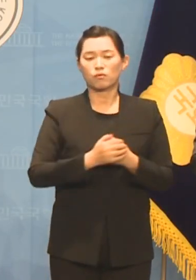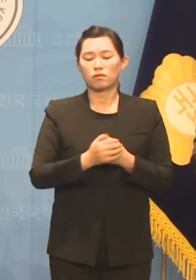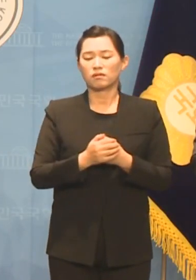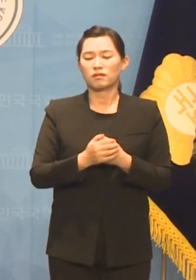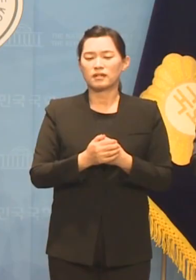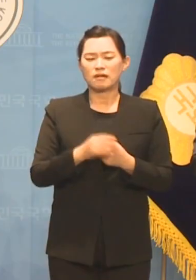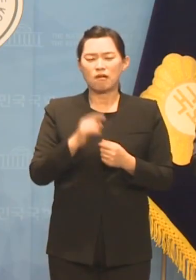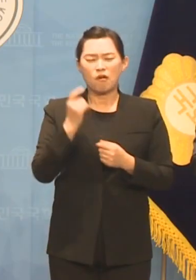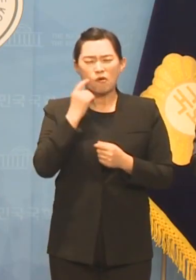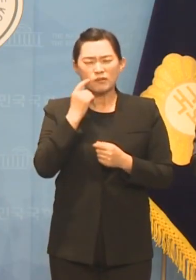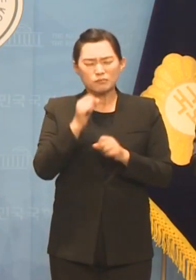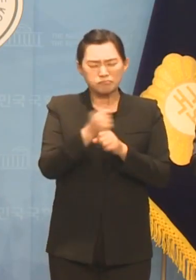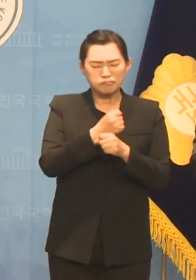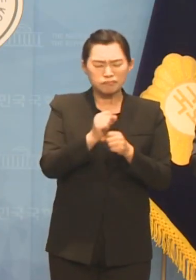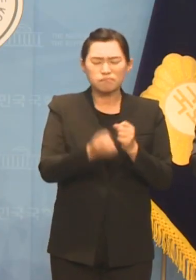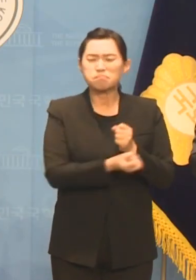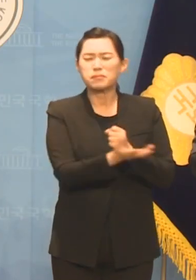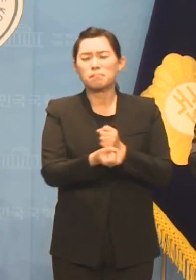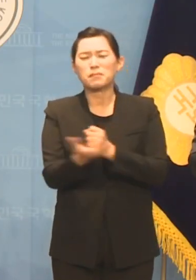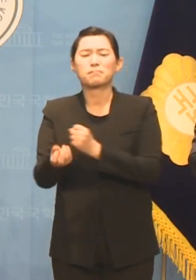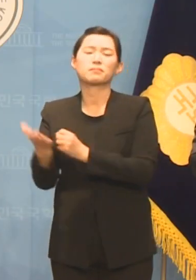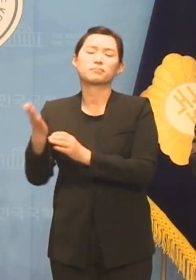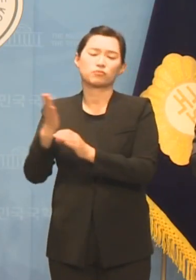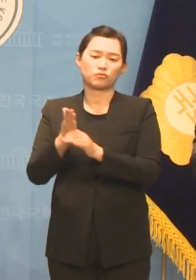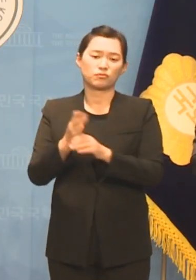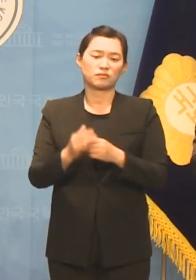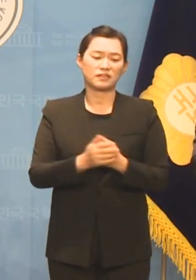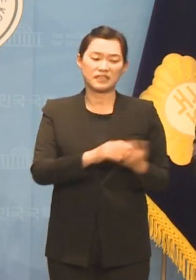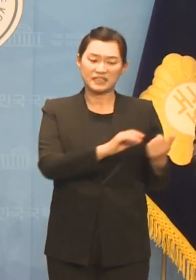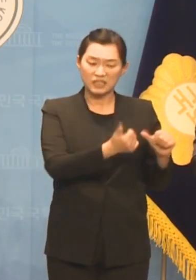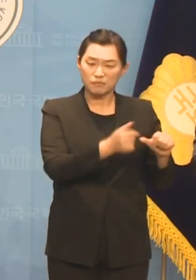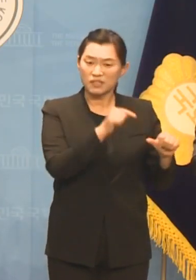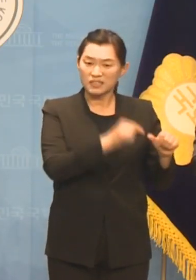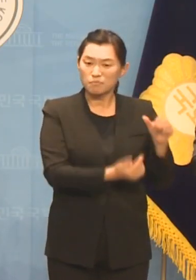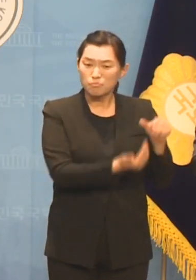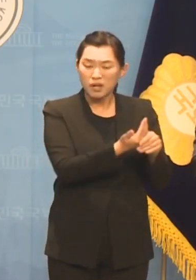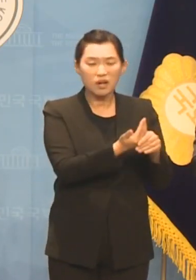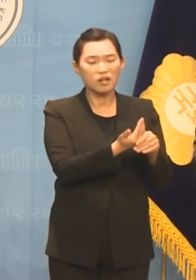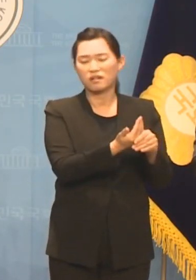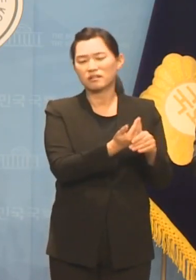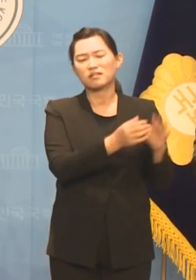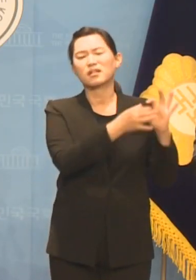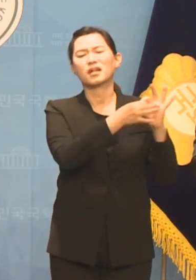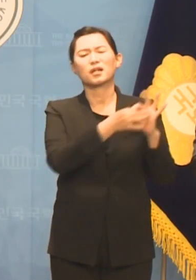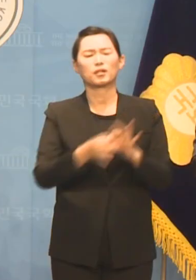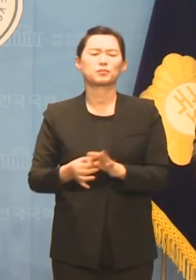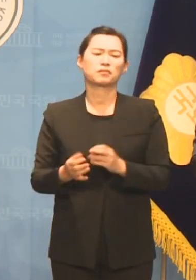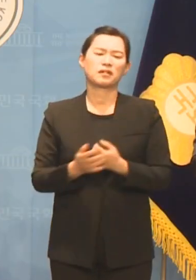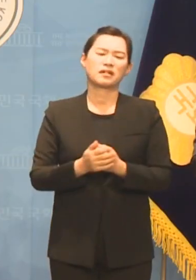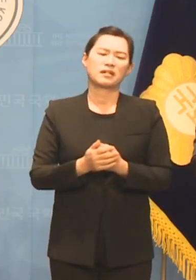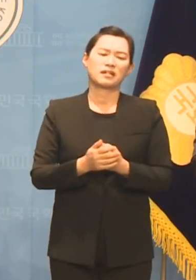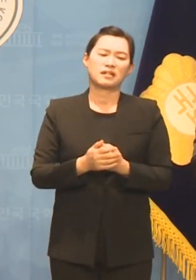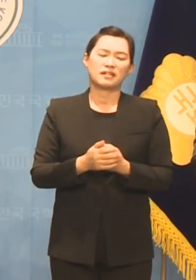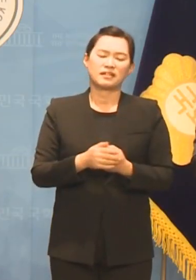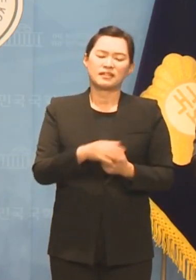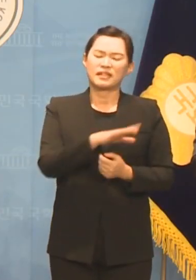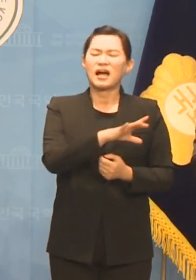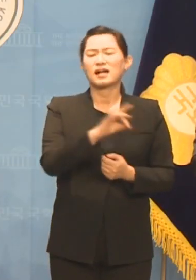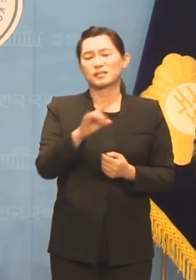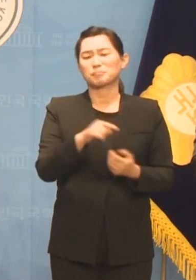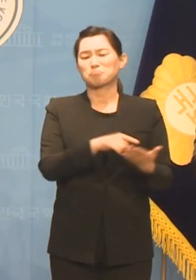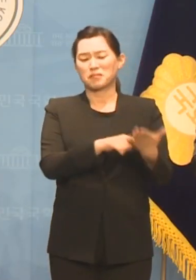허위 조작 정보를 살포하고 있습니다. 사망사고까지 지금 계속해서 여러 차례 간헐적으로